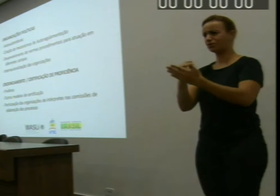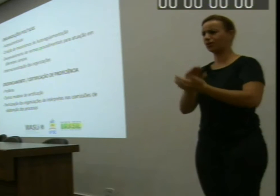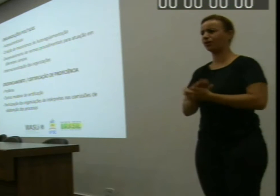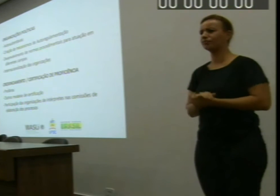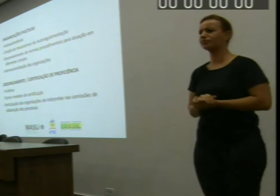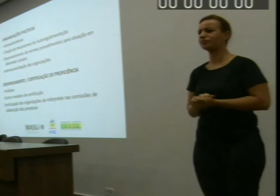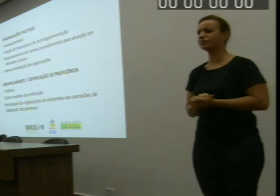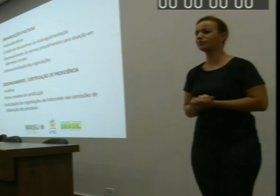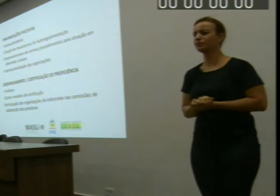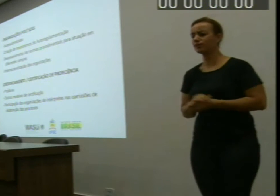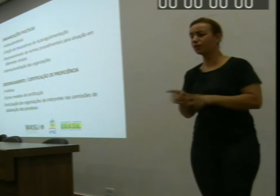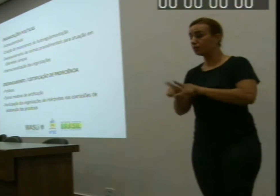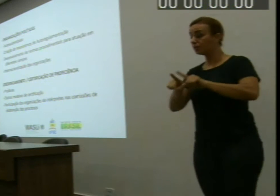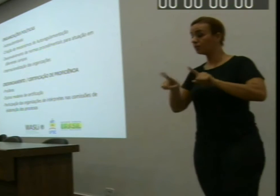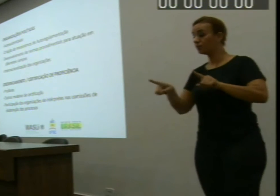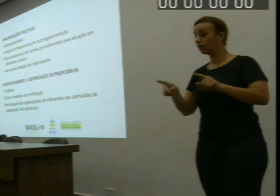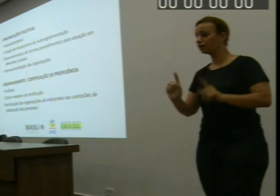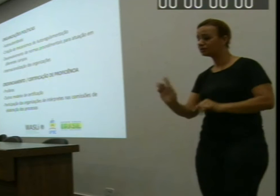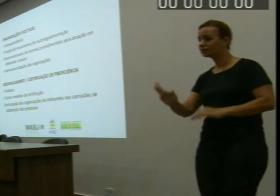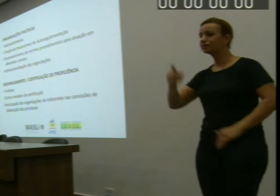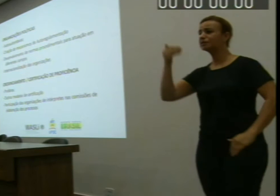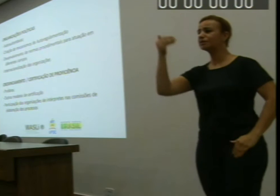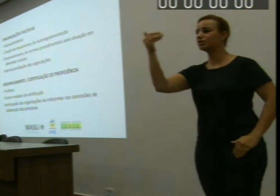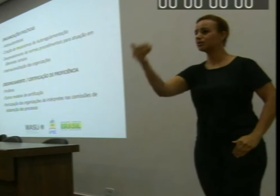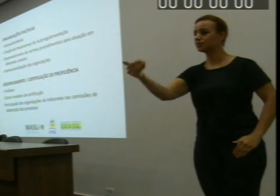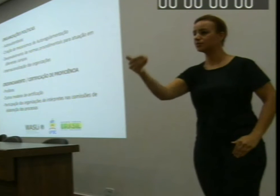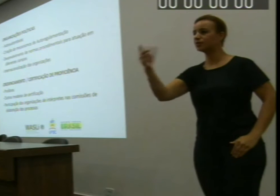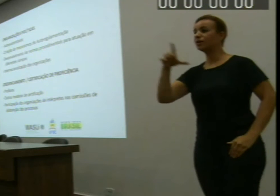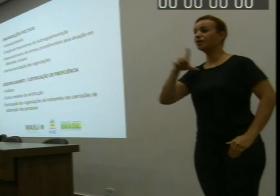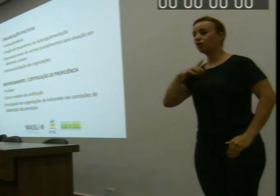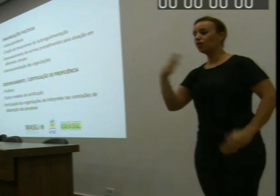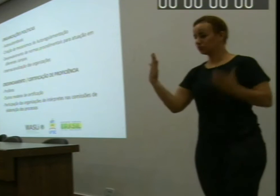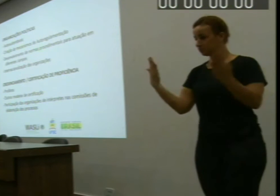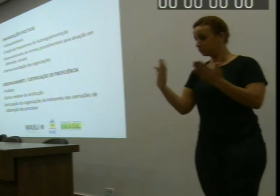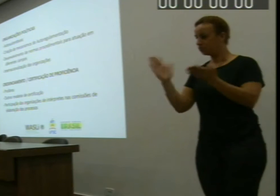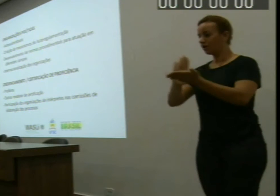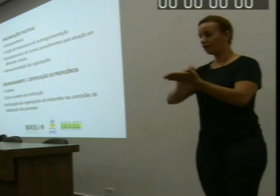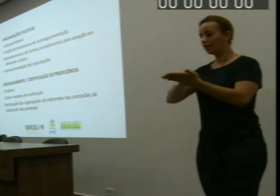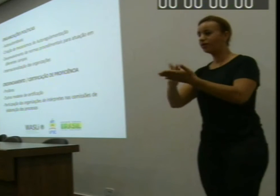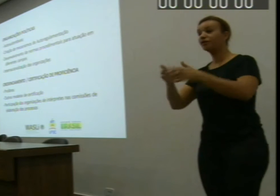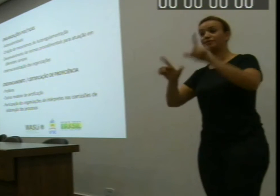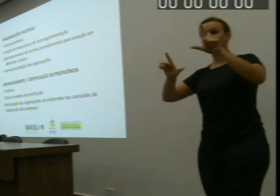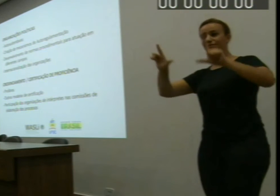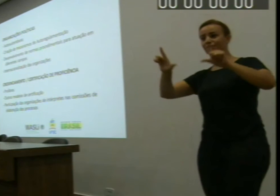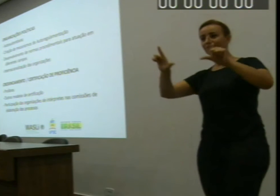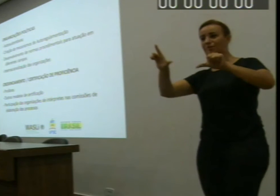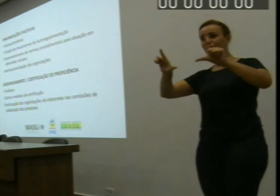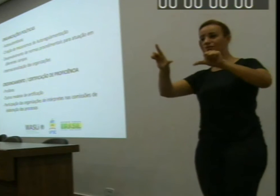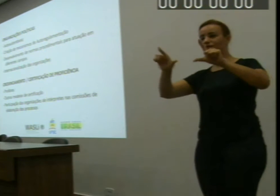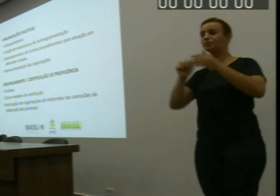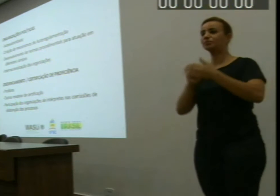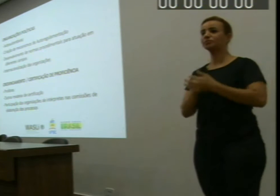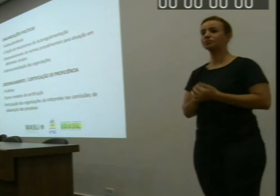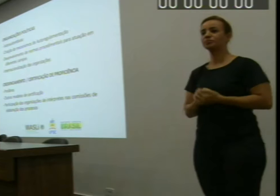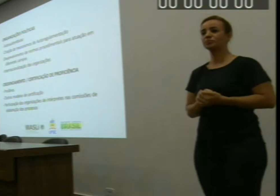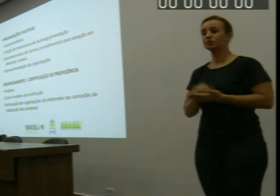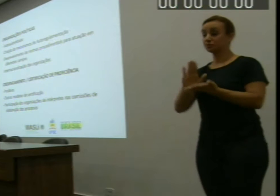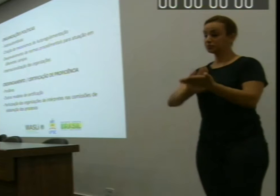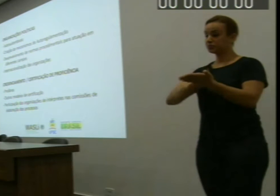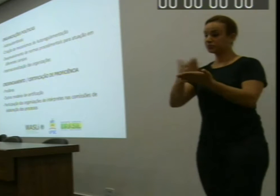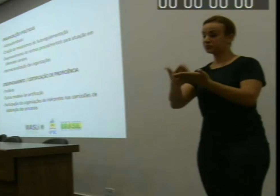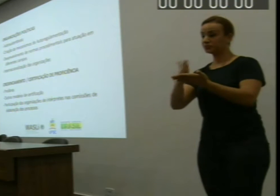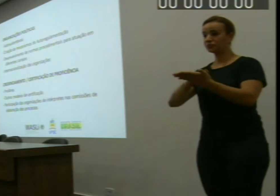ah mas depois disso a gente começou a ter intérpretes eh na TV tivemos temos intérpretes